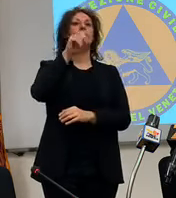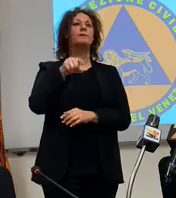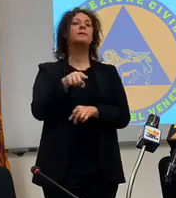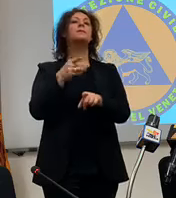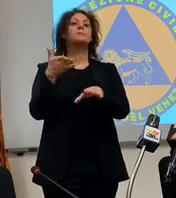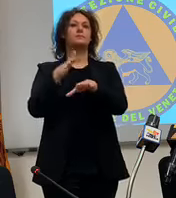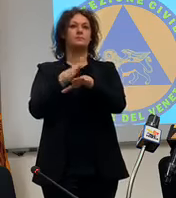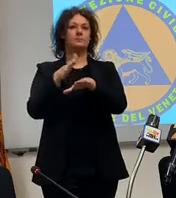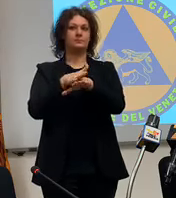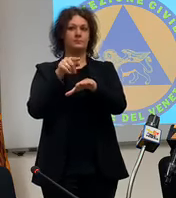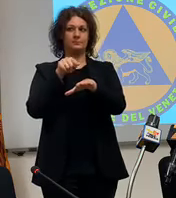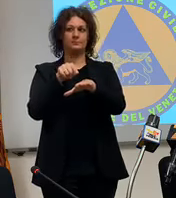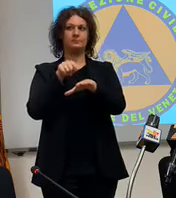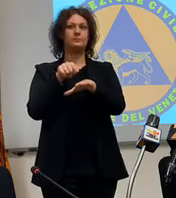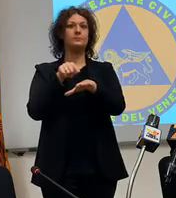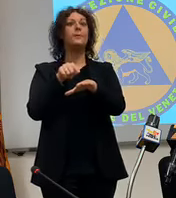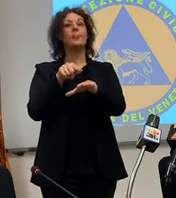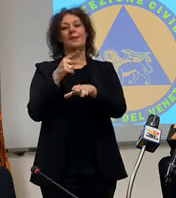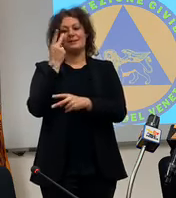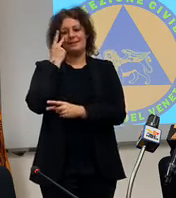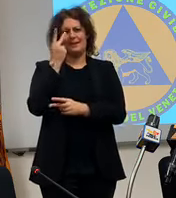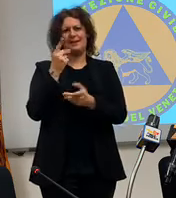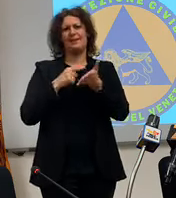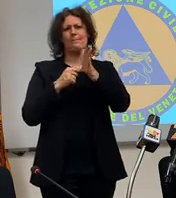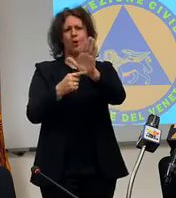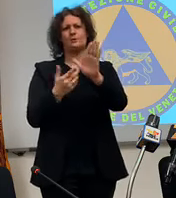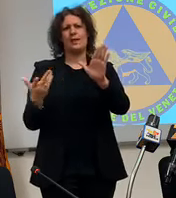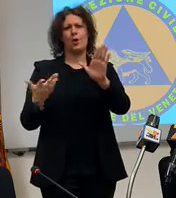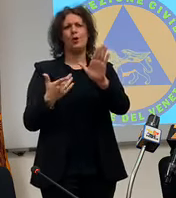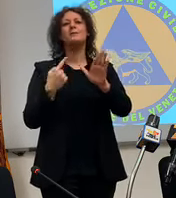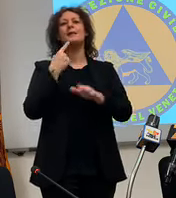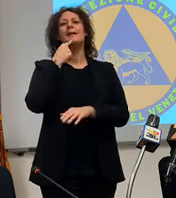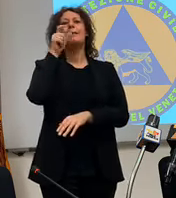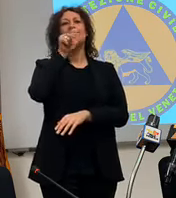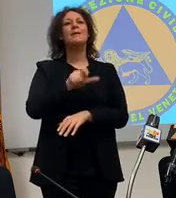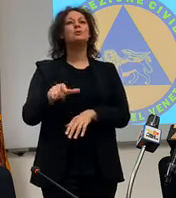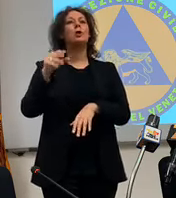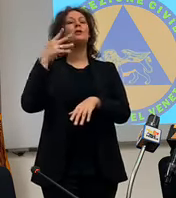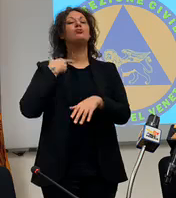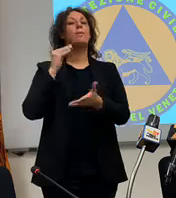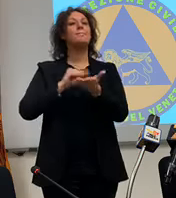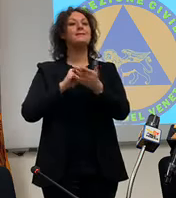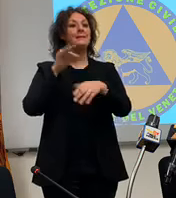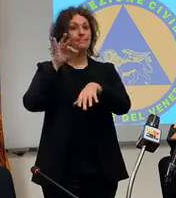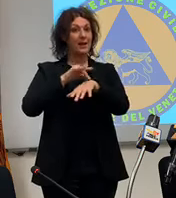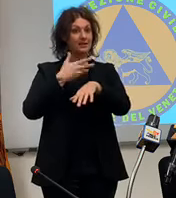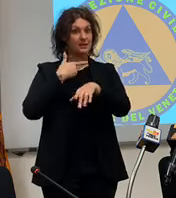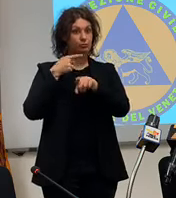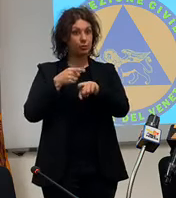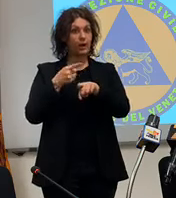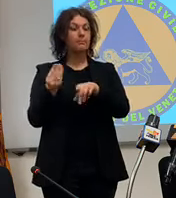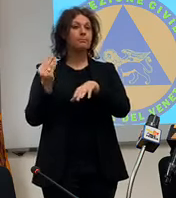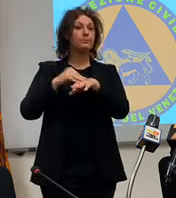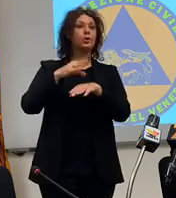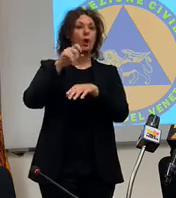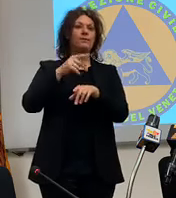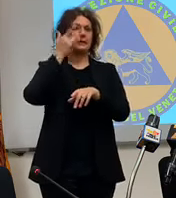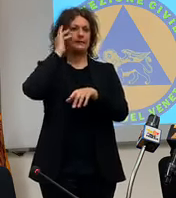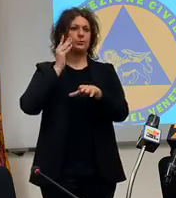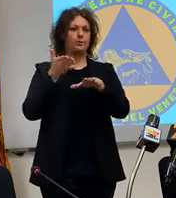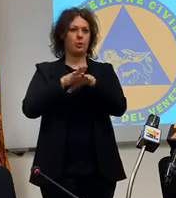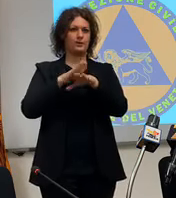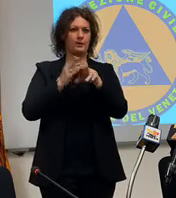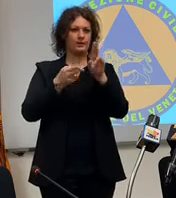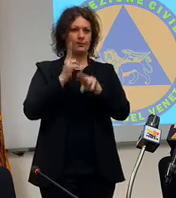uno la comorbilità è uno dei fattori che aumenta la mortalità è anche non associata strettamente